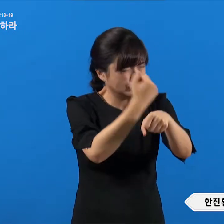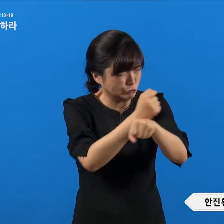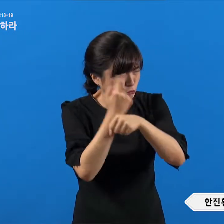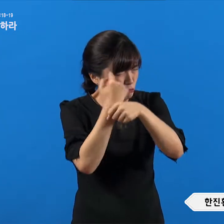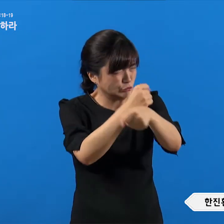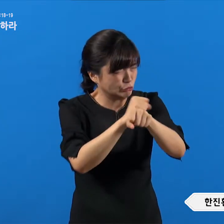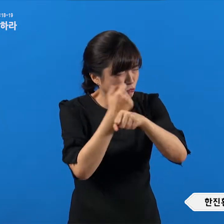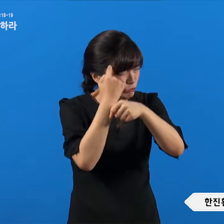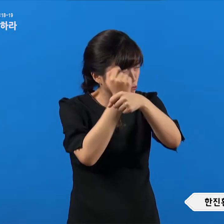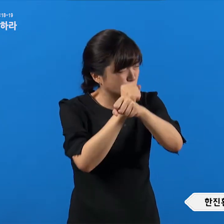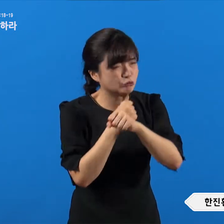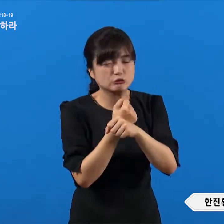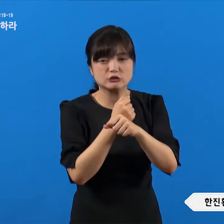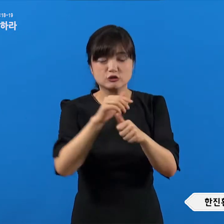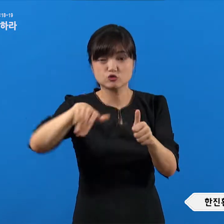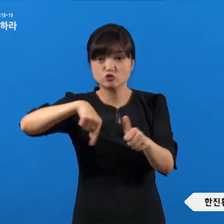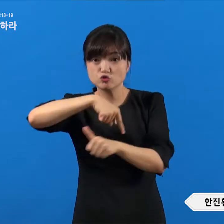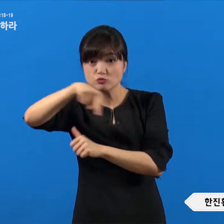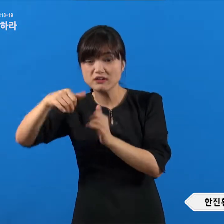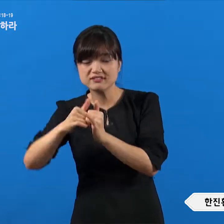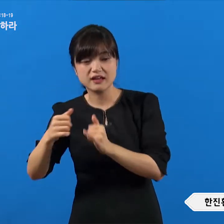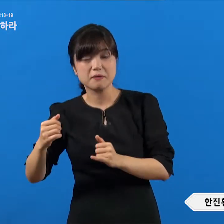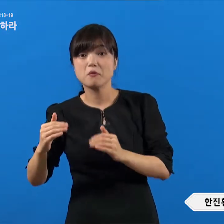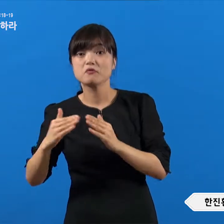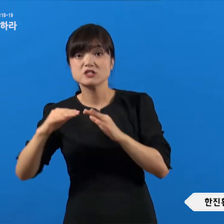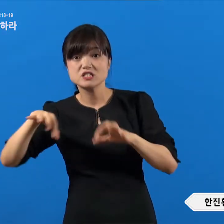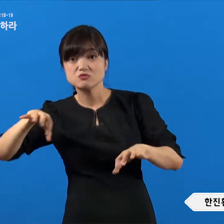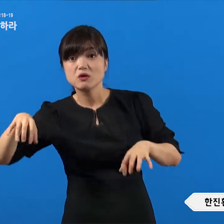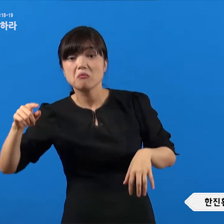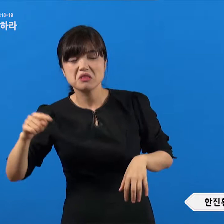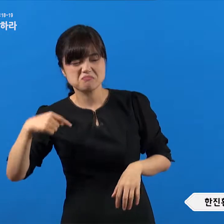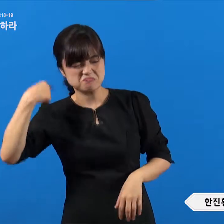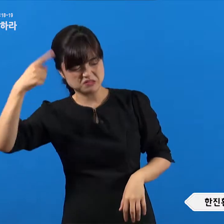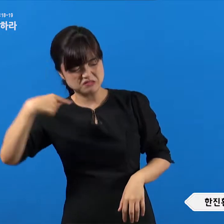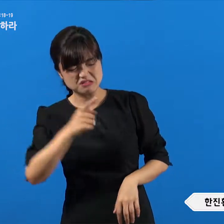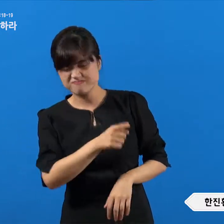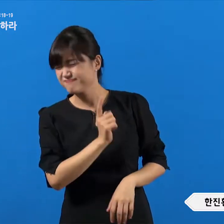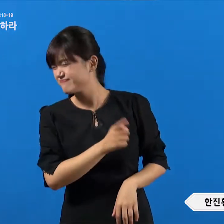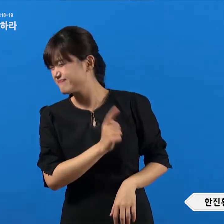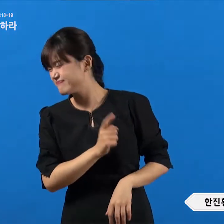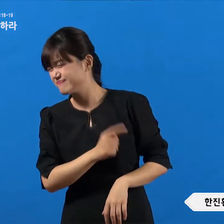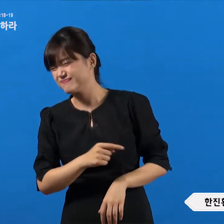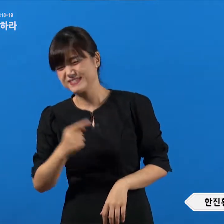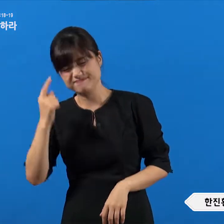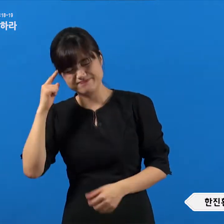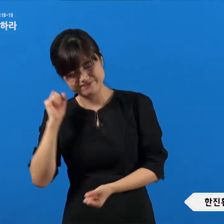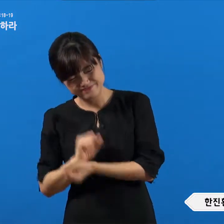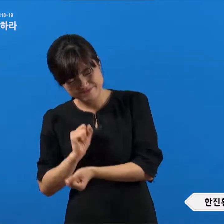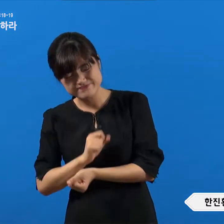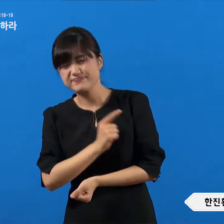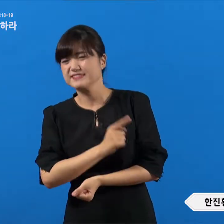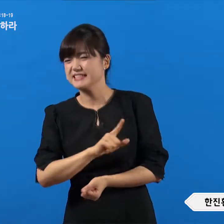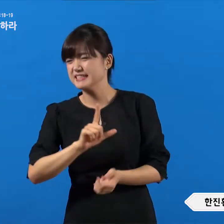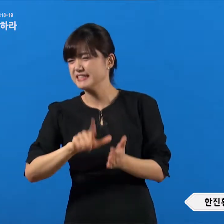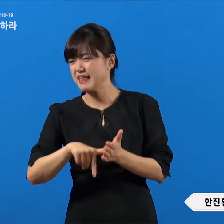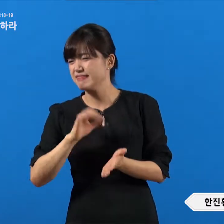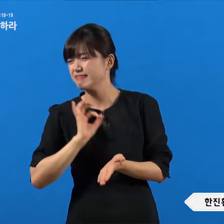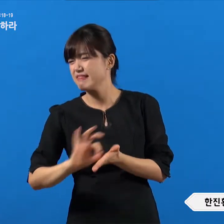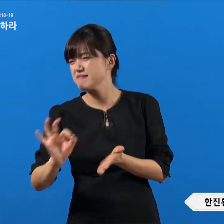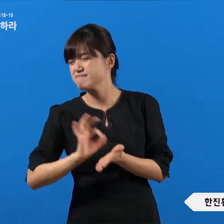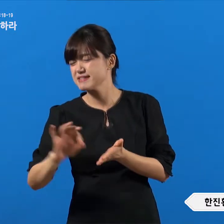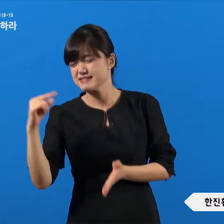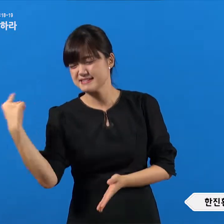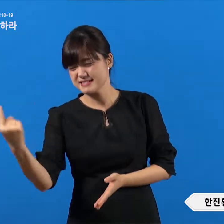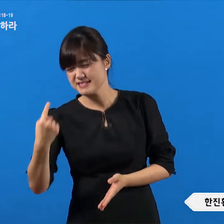것을 보면서 이웃 사람들은 다 미쳤다고 했습니다. 안 되는 걸 저렇게 붙들고 그냥 시간만 보낸다고